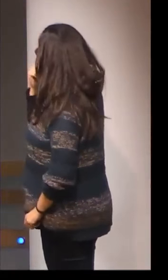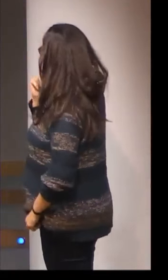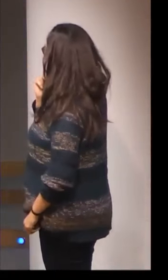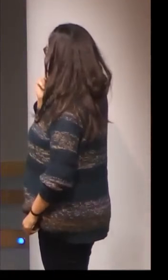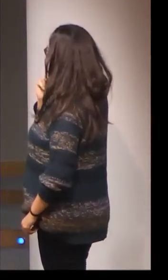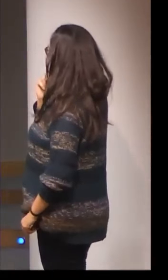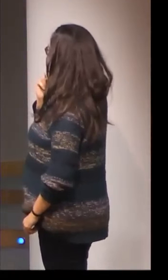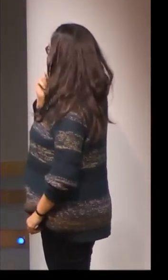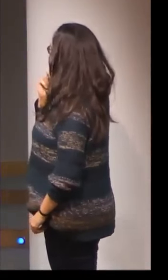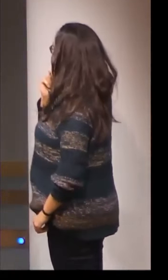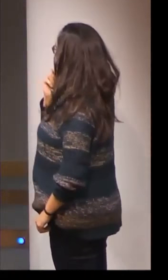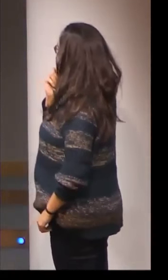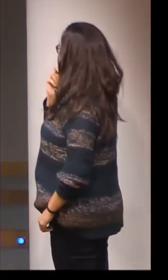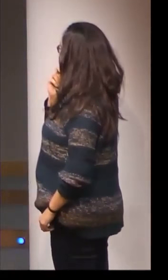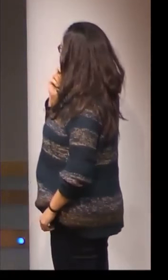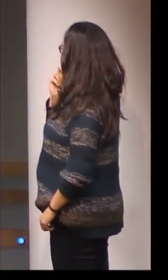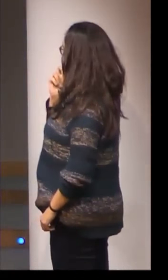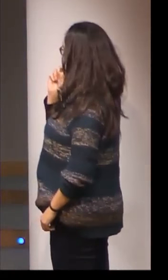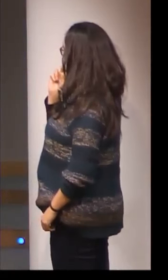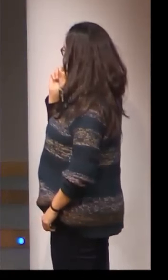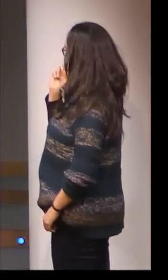velocidad a la que funcionan estos vídeos.